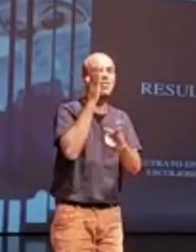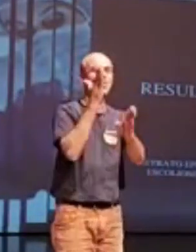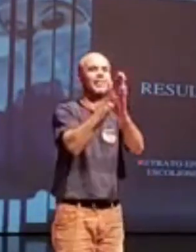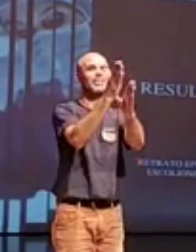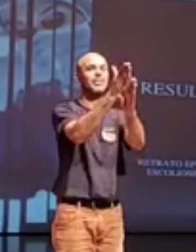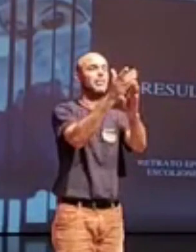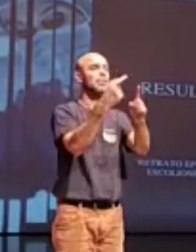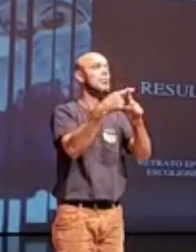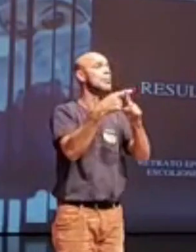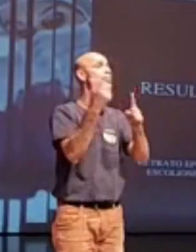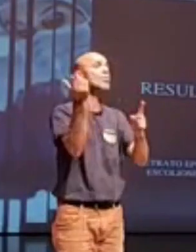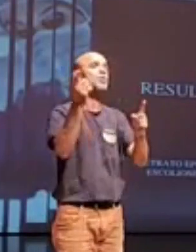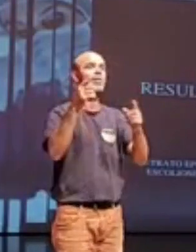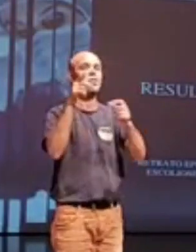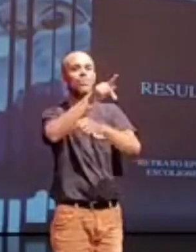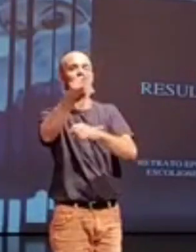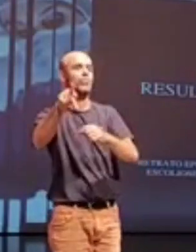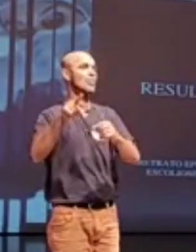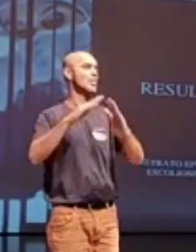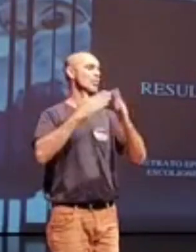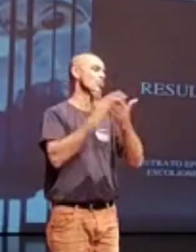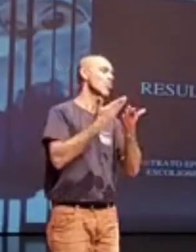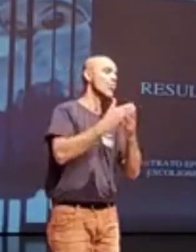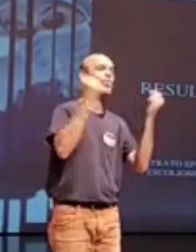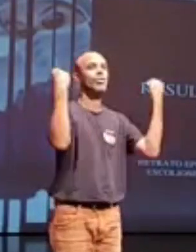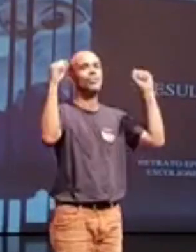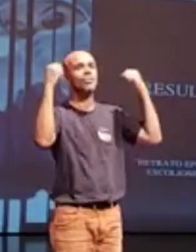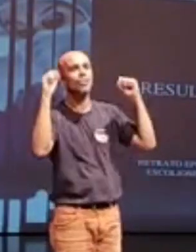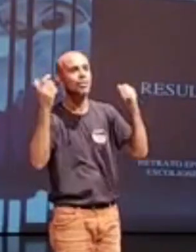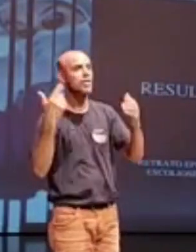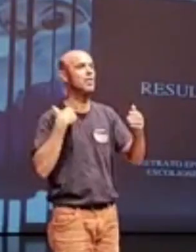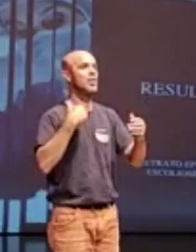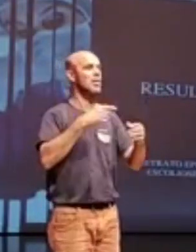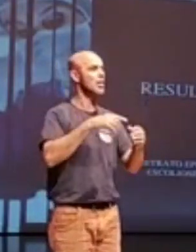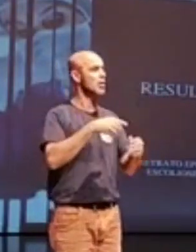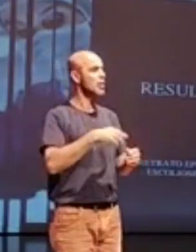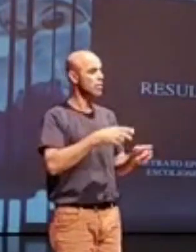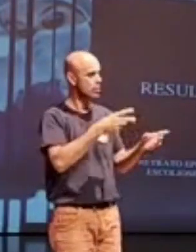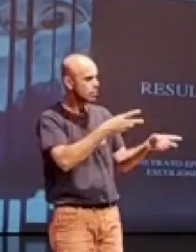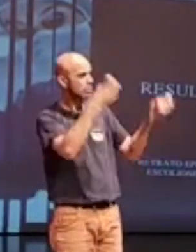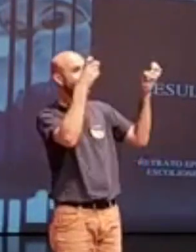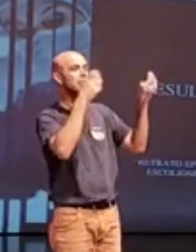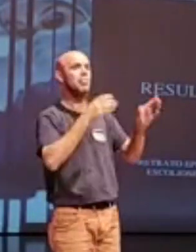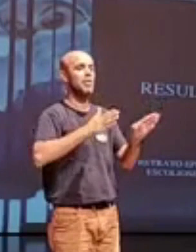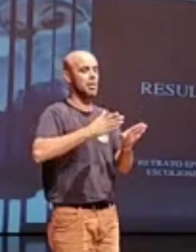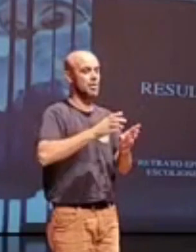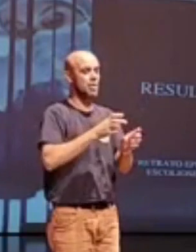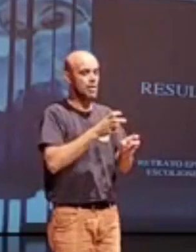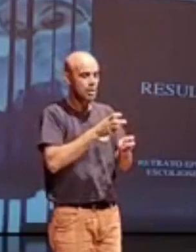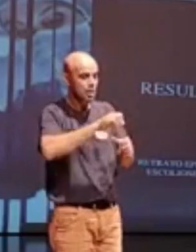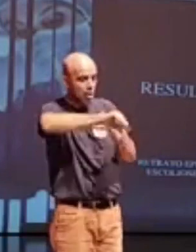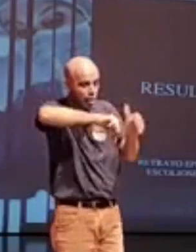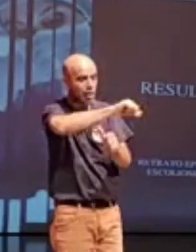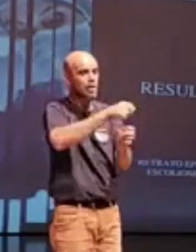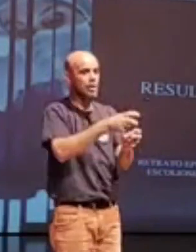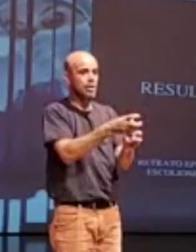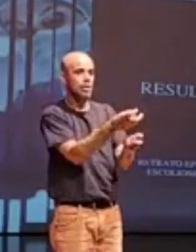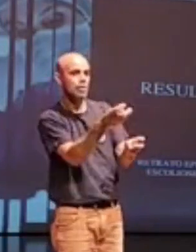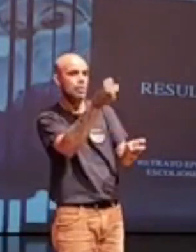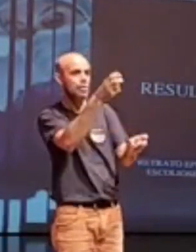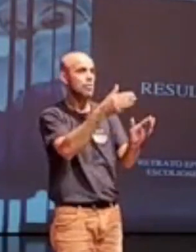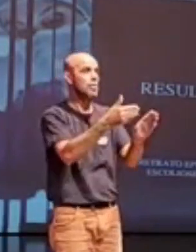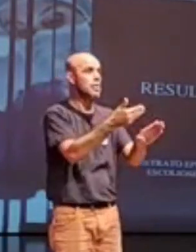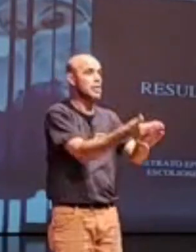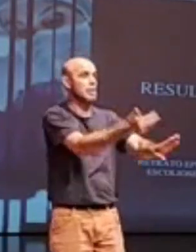treina nossos professores de educação física para ver essas alterações e fazer o diagnóstico